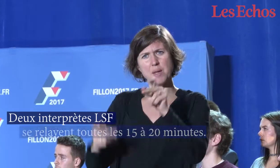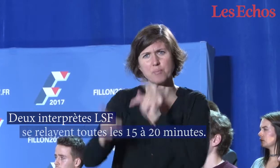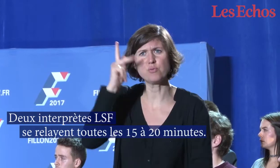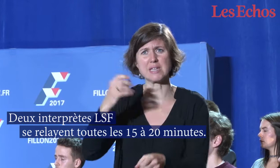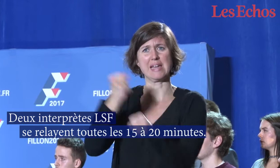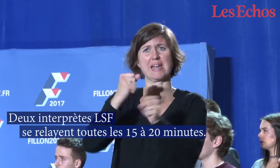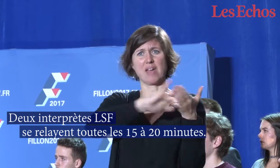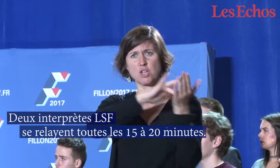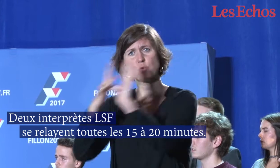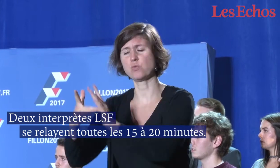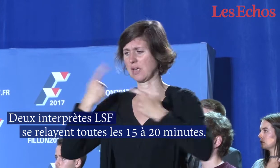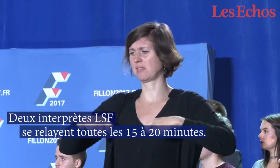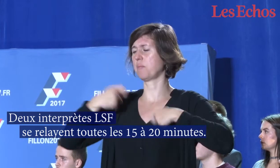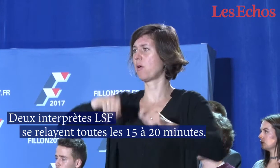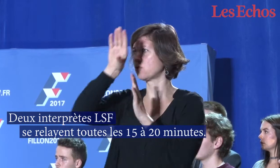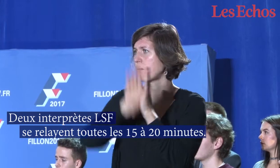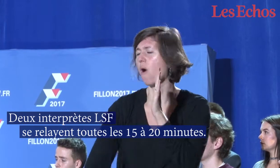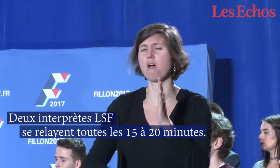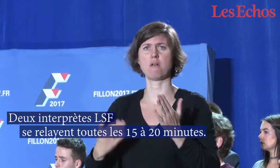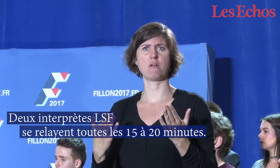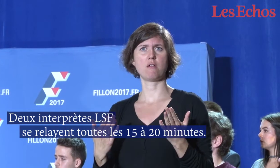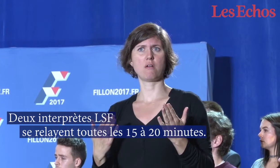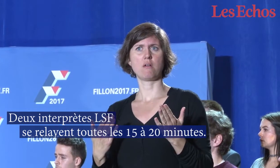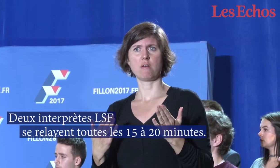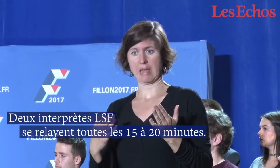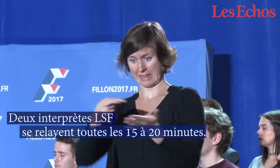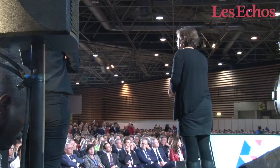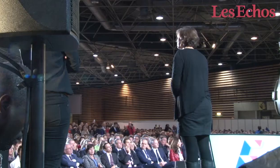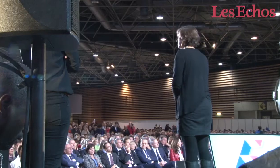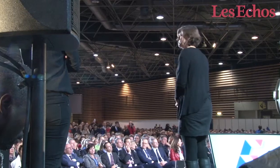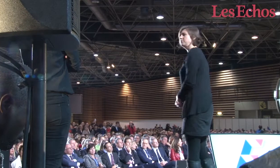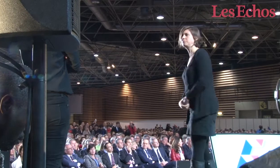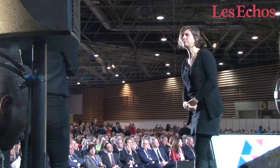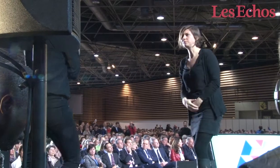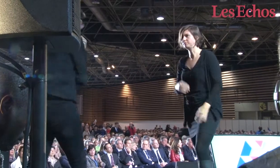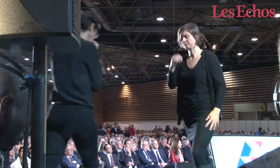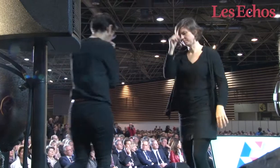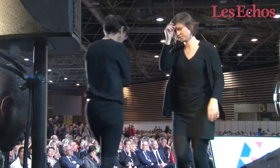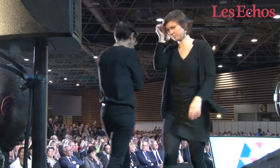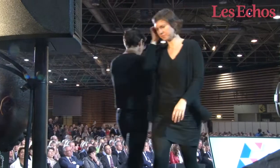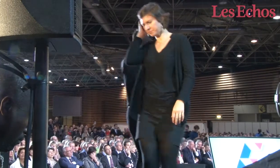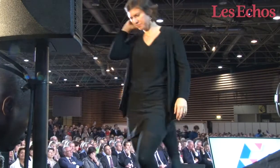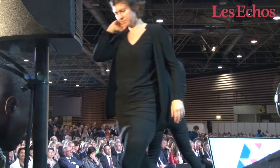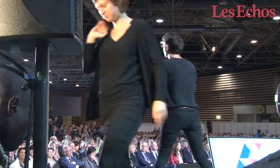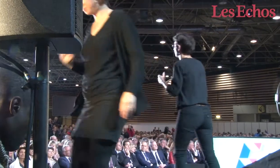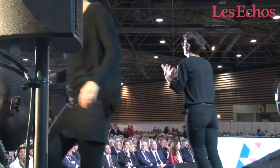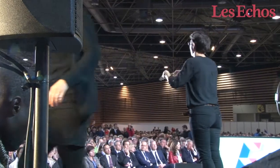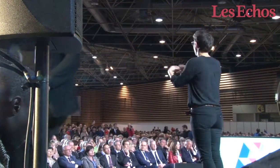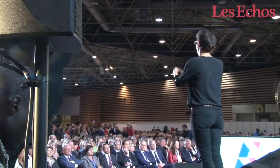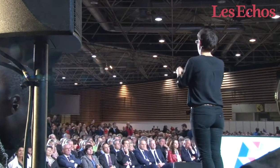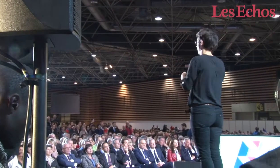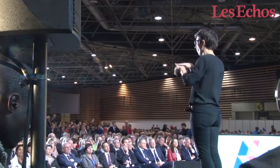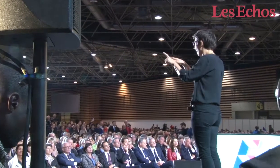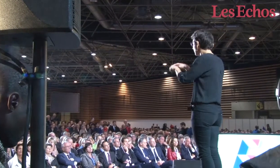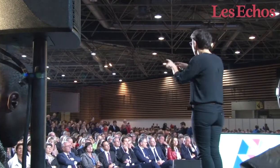Les agriculteurs, les médecins, les enseignants, les policiers, les artisans, les entrepreneurs... On essaie se relier quand